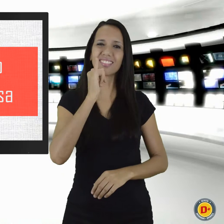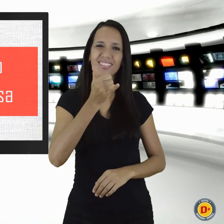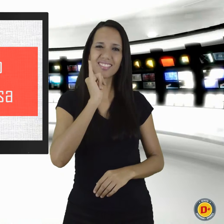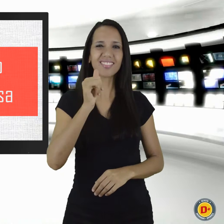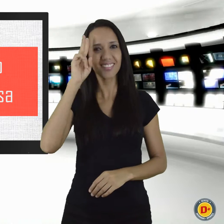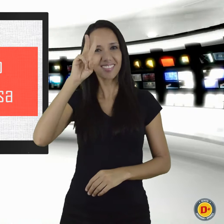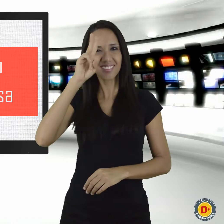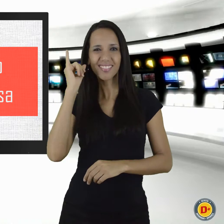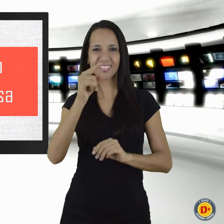altos.